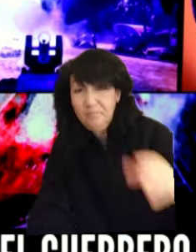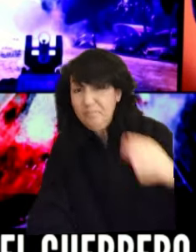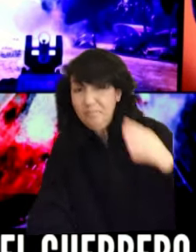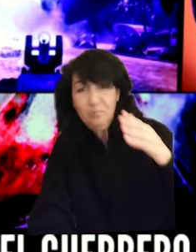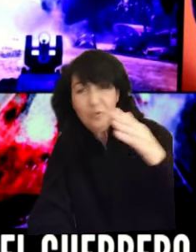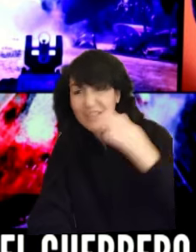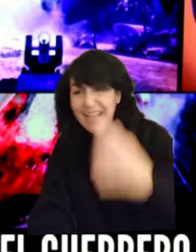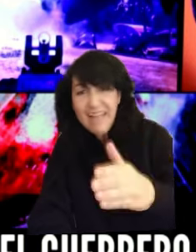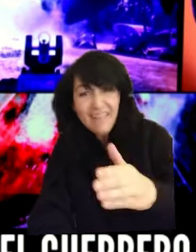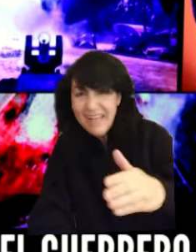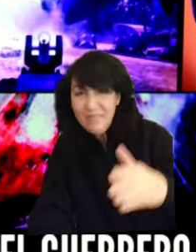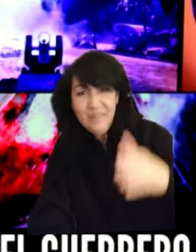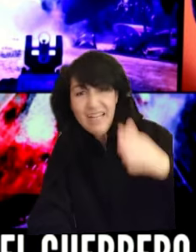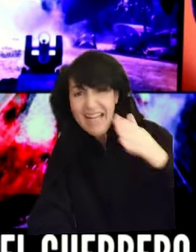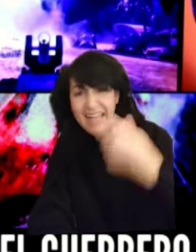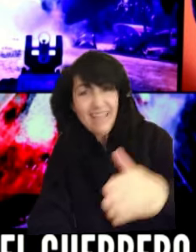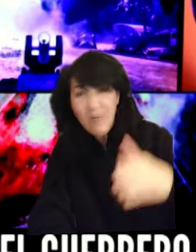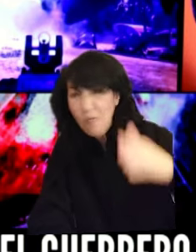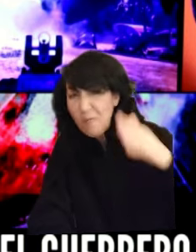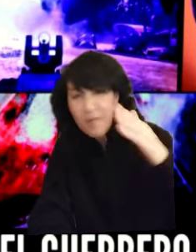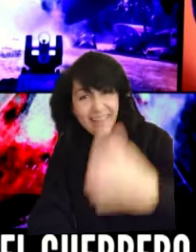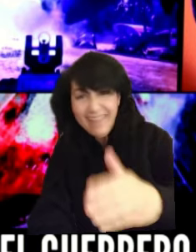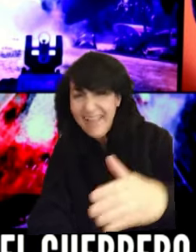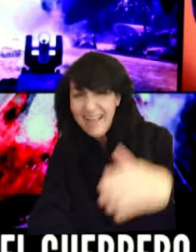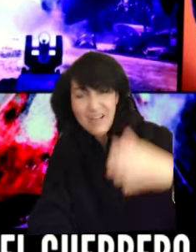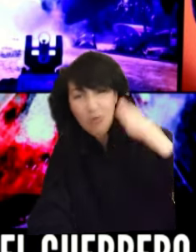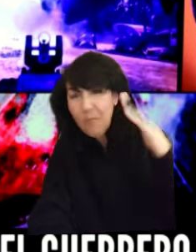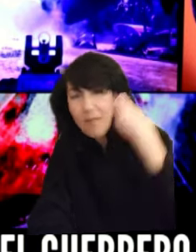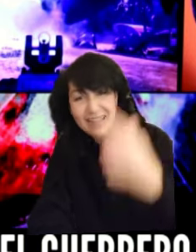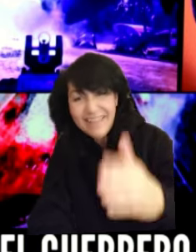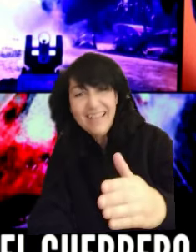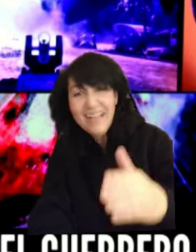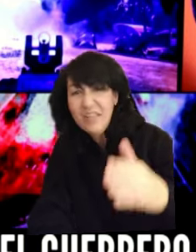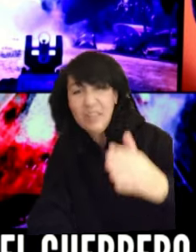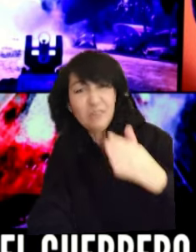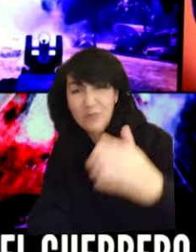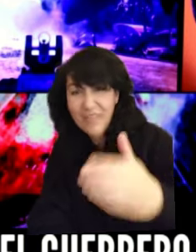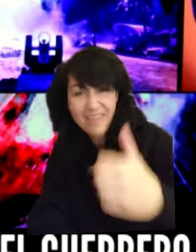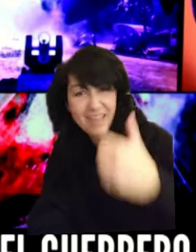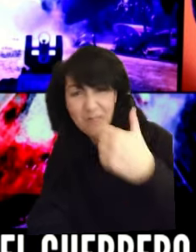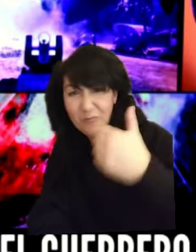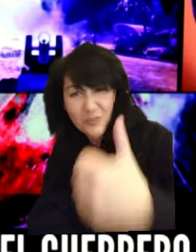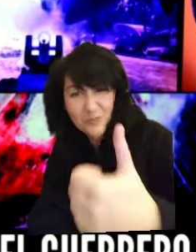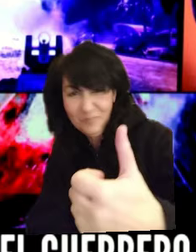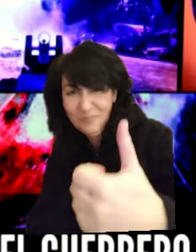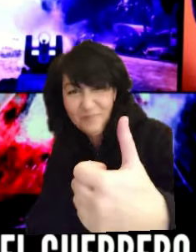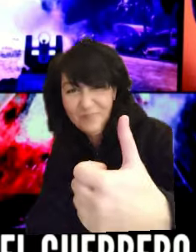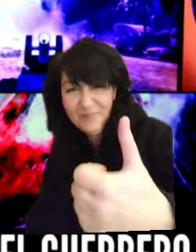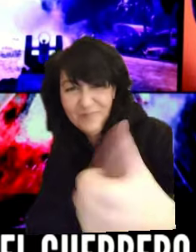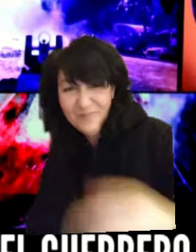H Buscad la leed la comprad la compartirla y disfrutarla